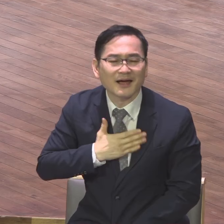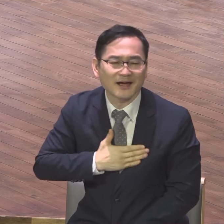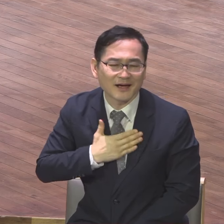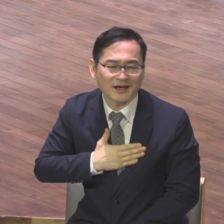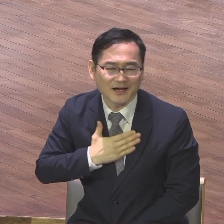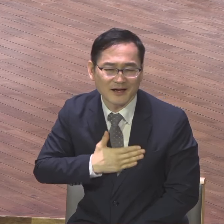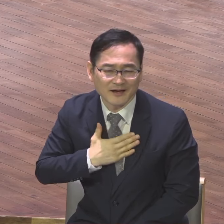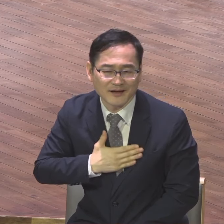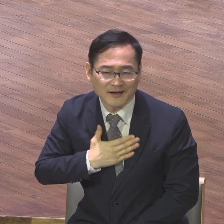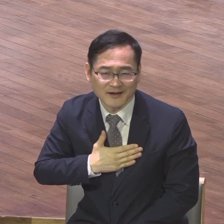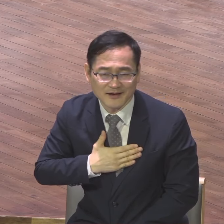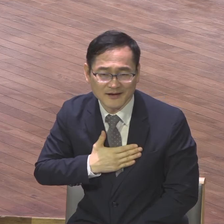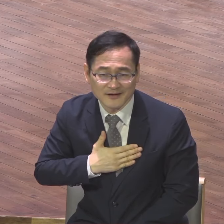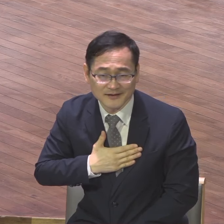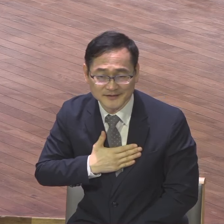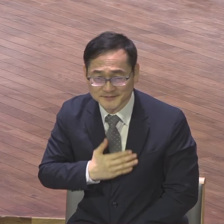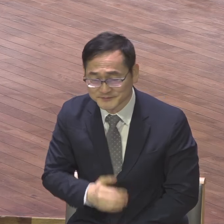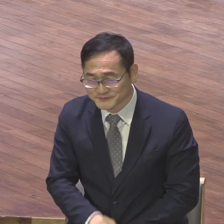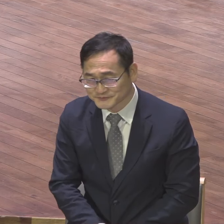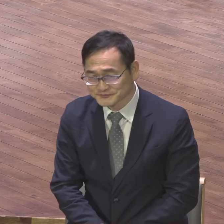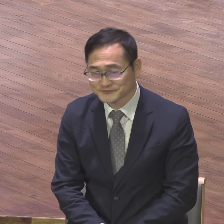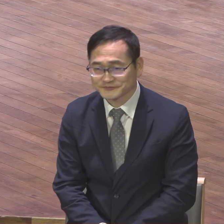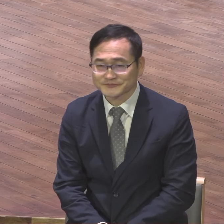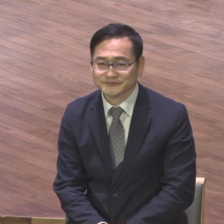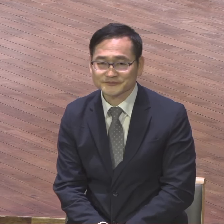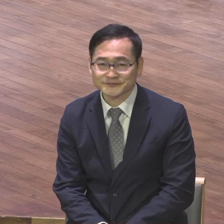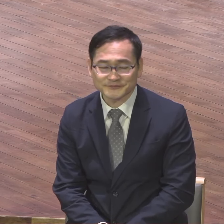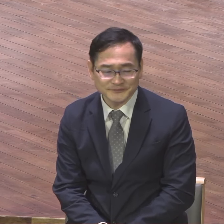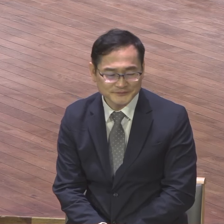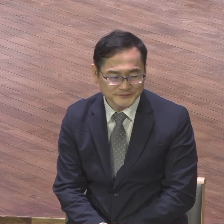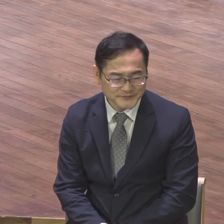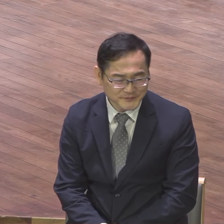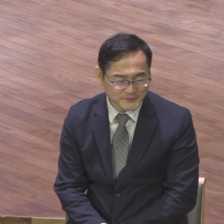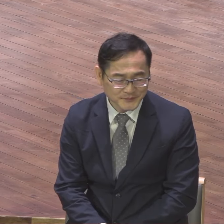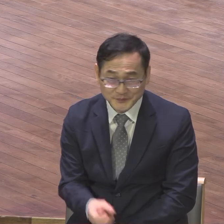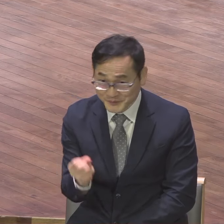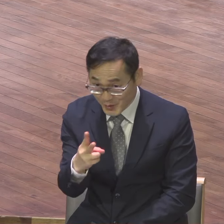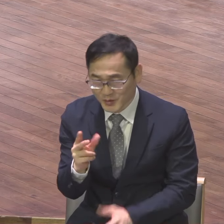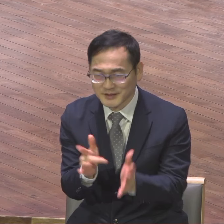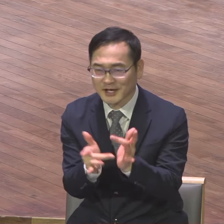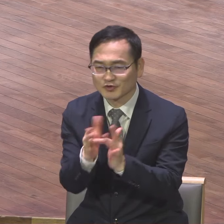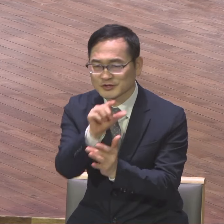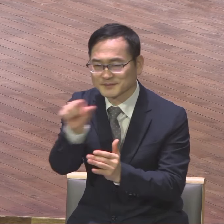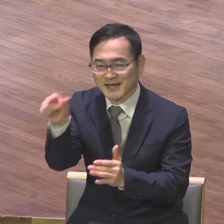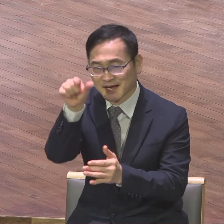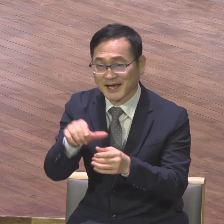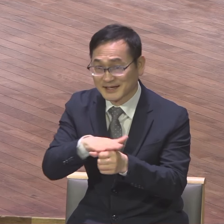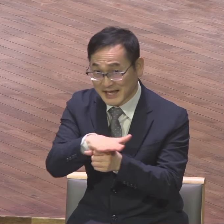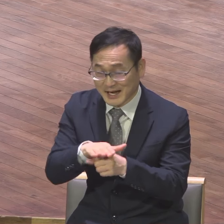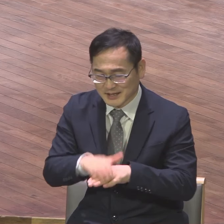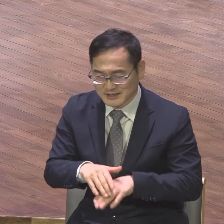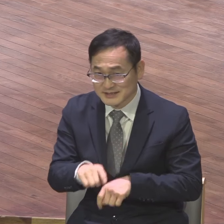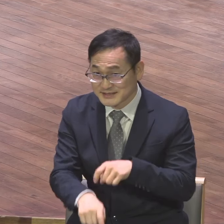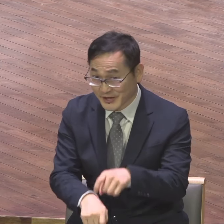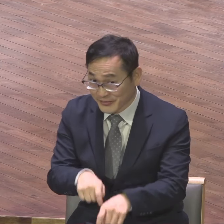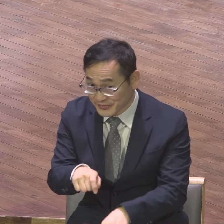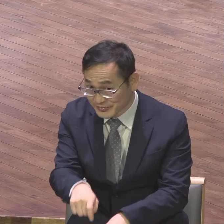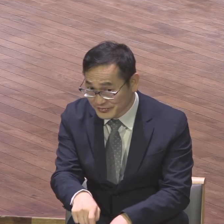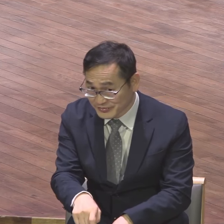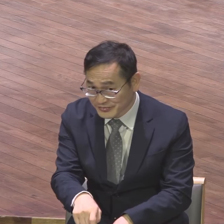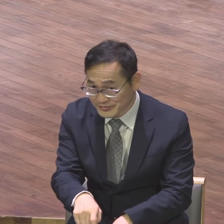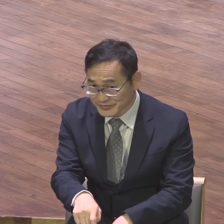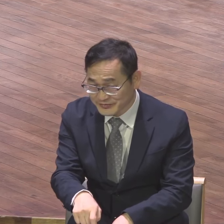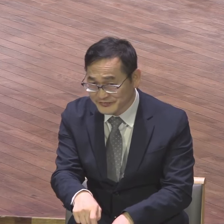누리게 된다. 그리고 무엇보다도 예수 십자가의 사랑을 실천하면 할수록